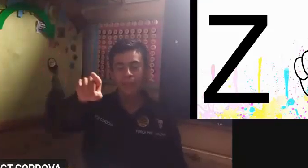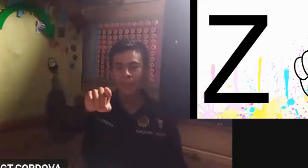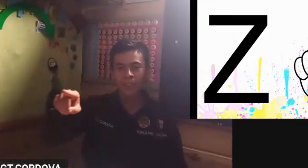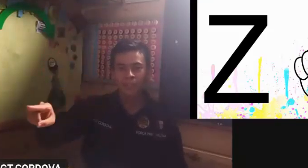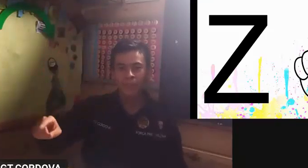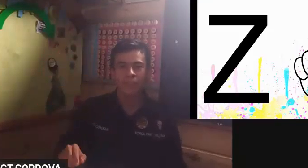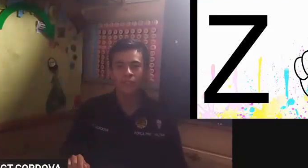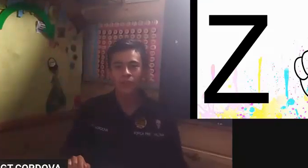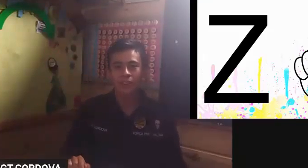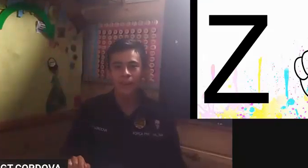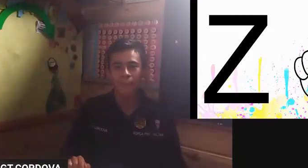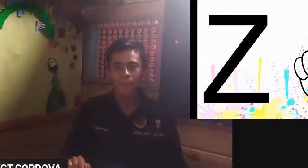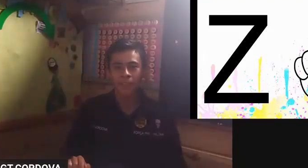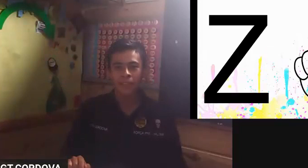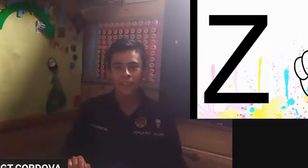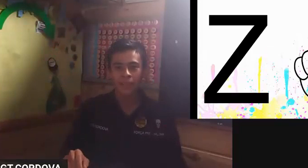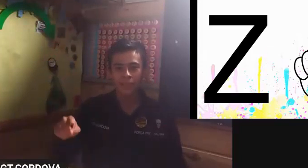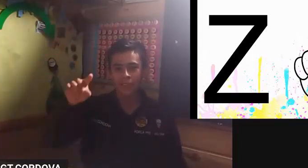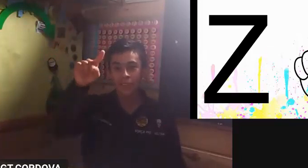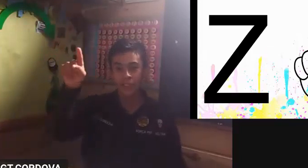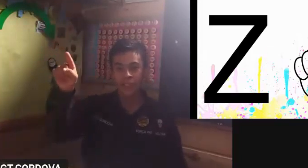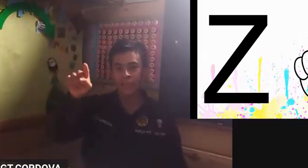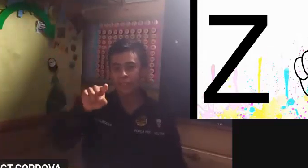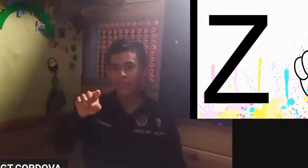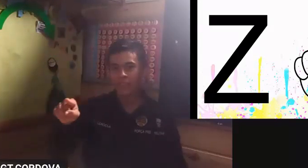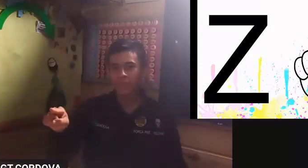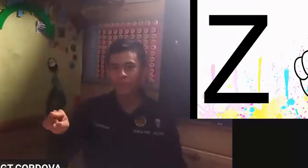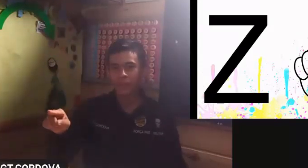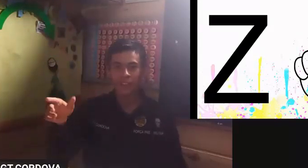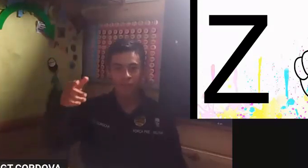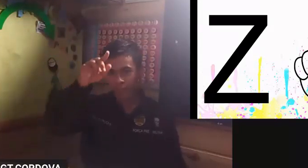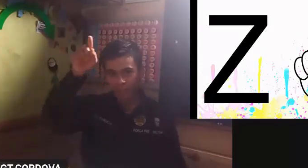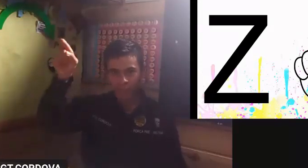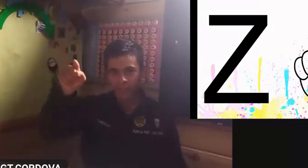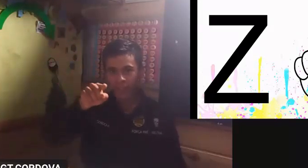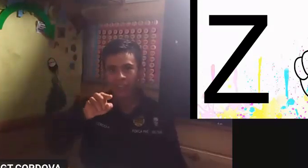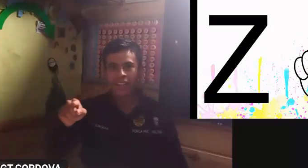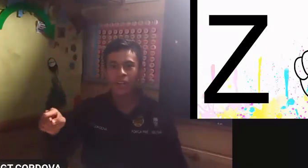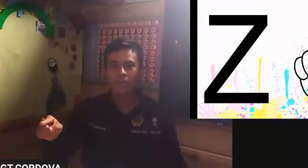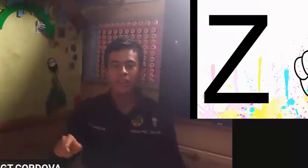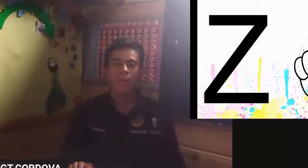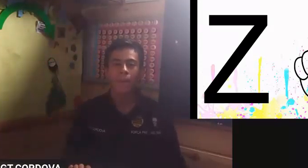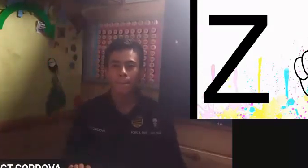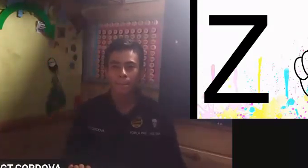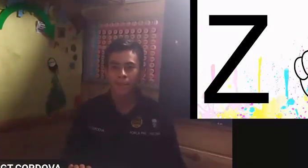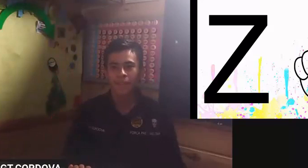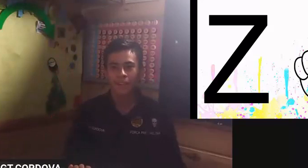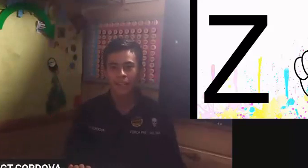eu gosto bastante do Z. Então, quando a gente está fazendo esse movimento que não é um relâmpago, é o Z. Entendeu, Délio?